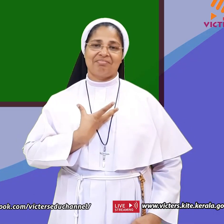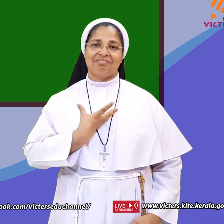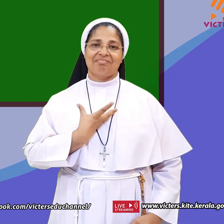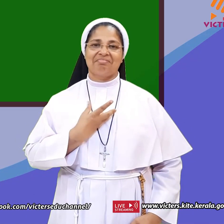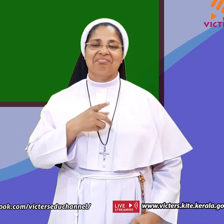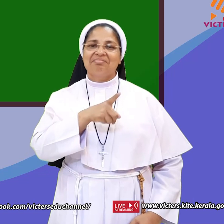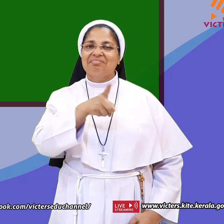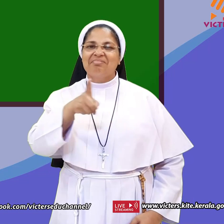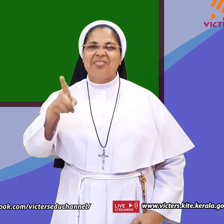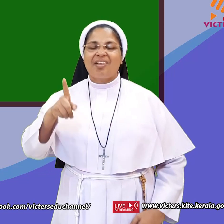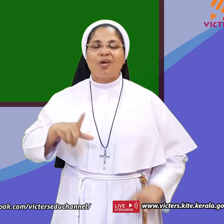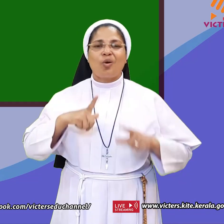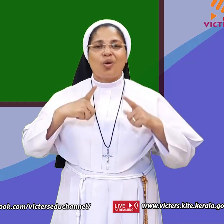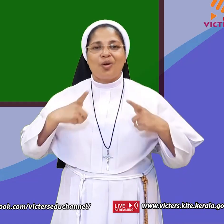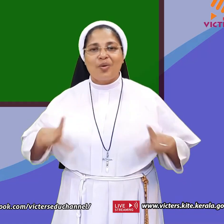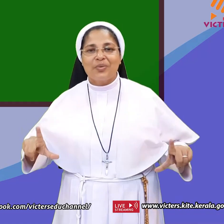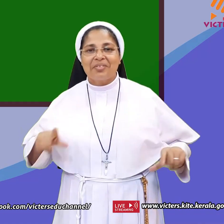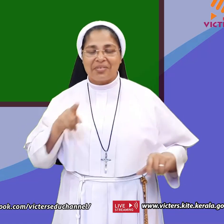നിങ്ങൾക്ക് നഷ്ടമായ ഒരു വർഷം.